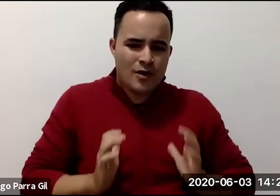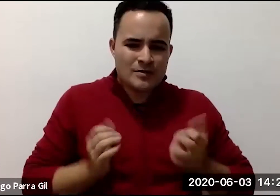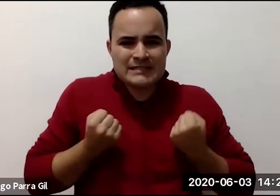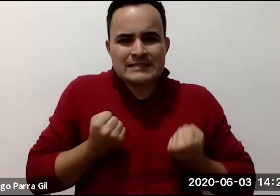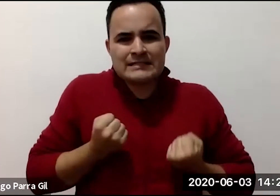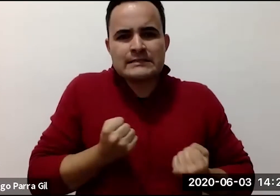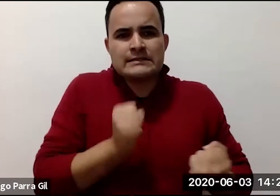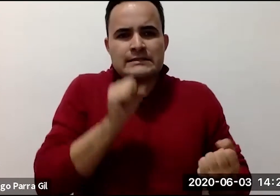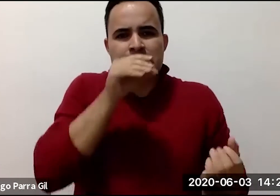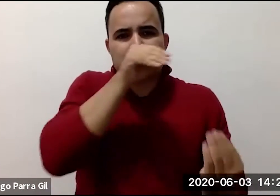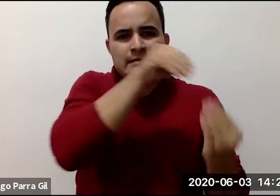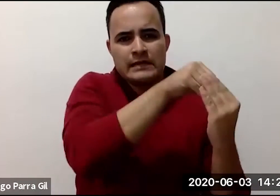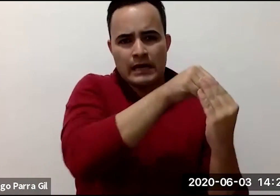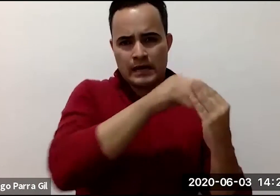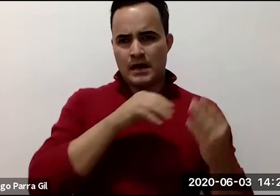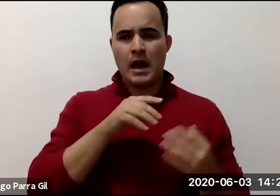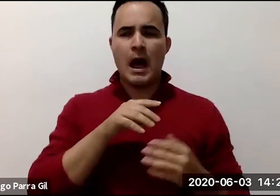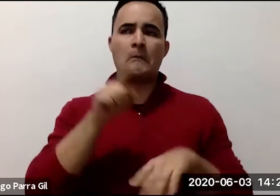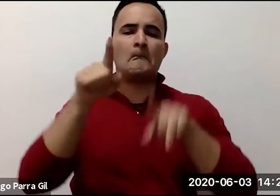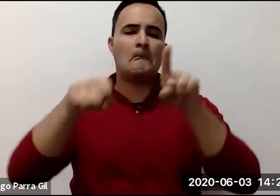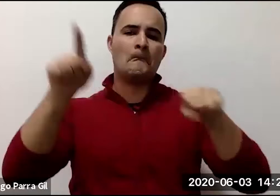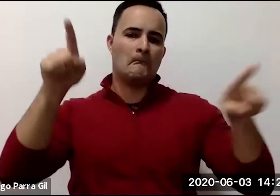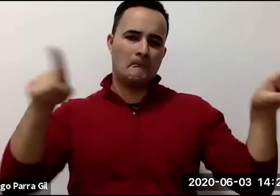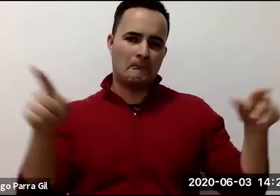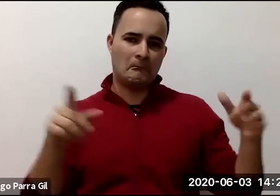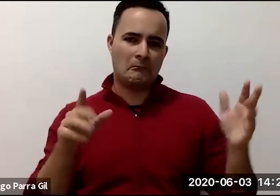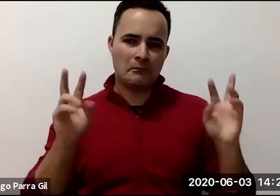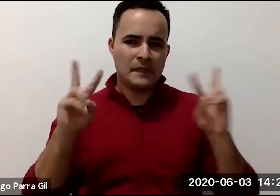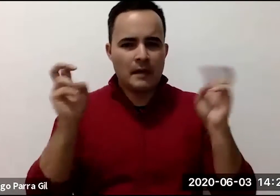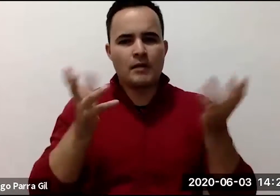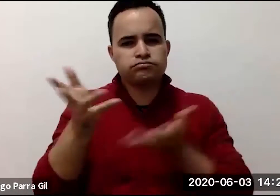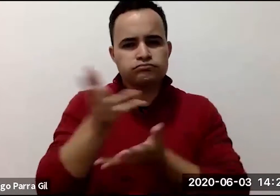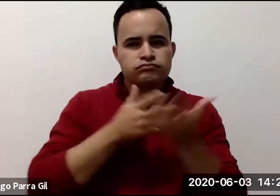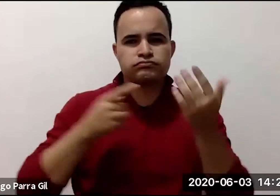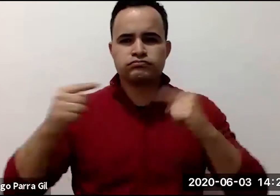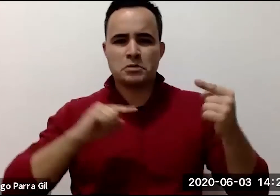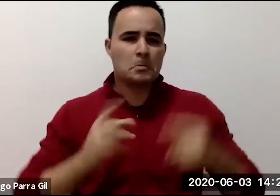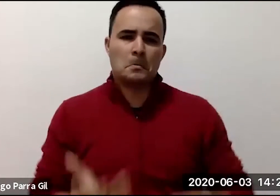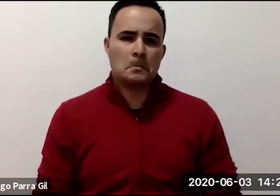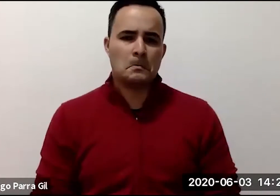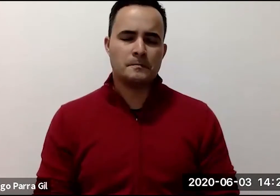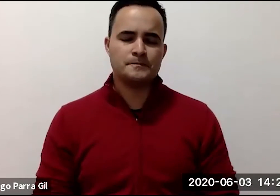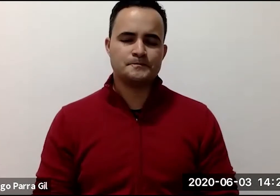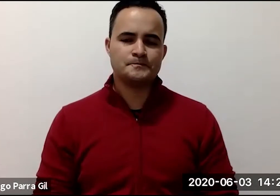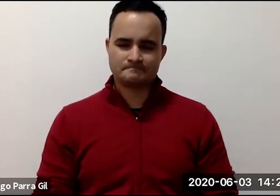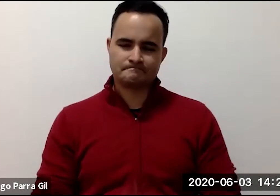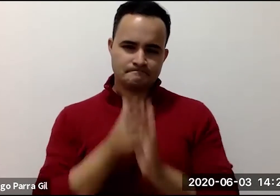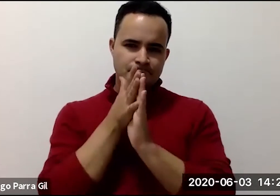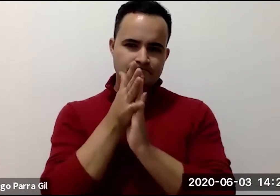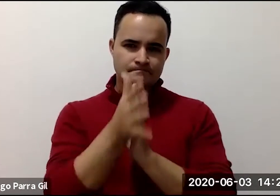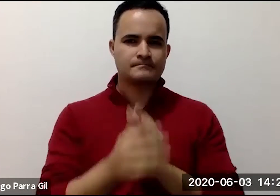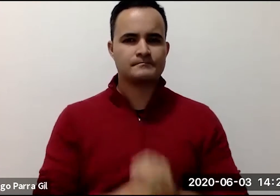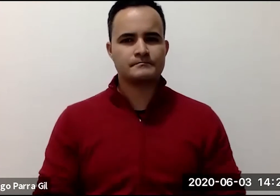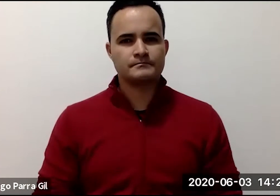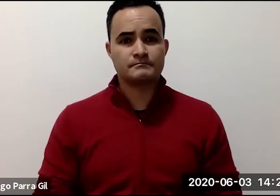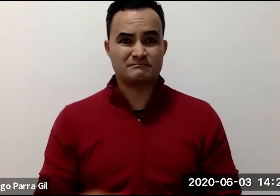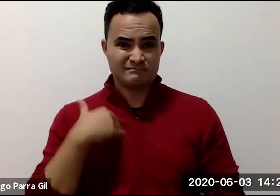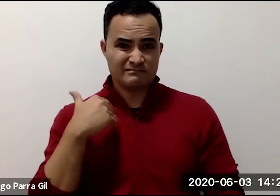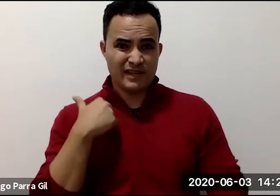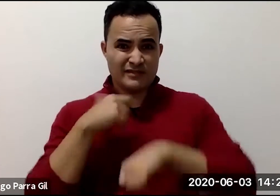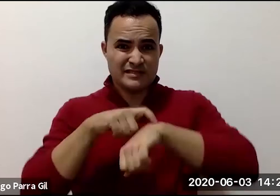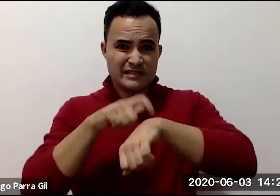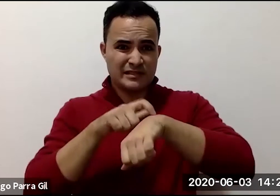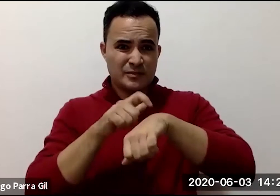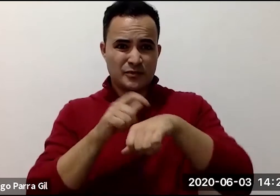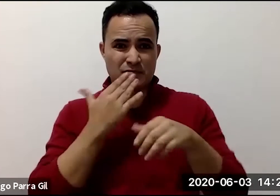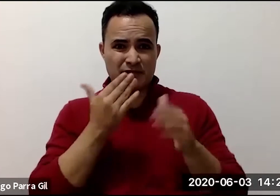cuales casi no se habla, ¿no? O sea, yo, por ejemplo, pasé de... Por favor, me avisan del tiempo para que no me pase.